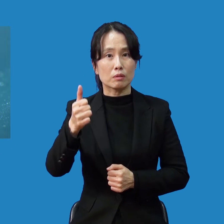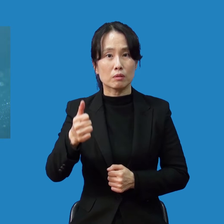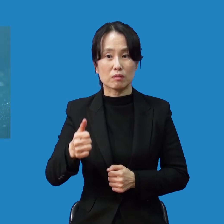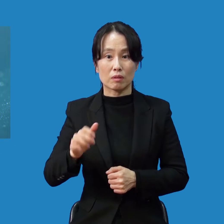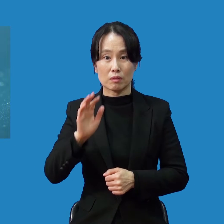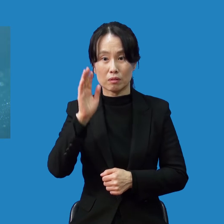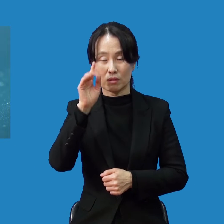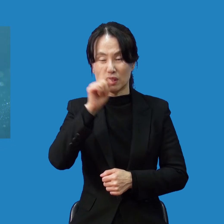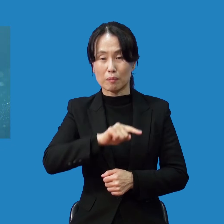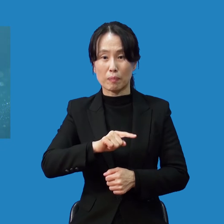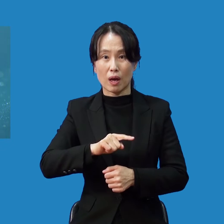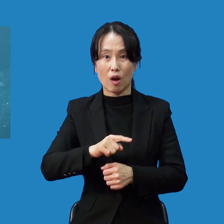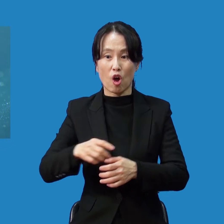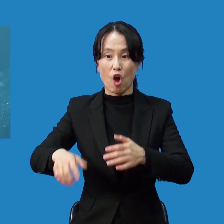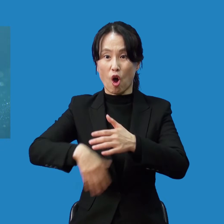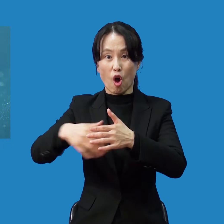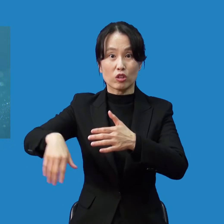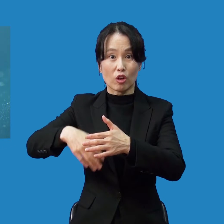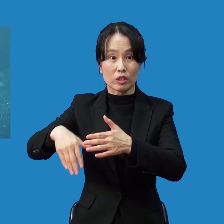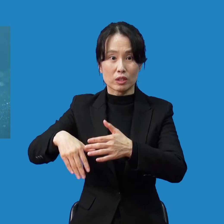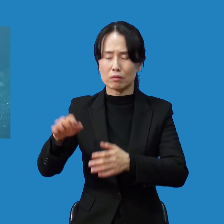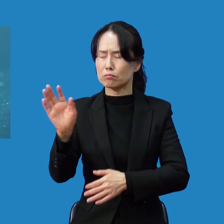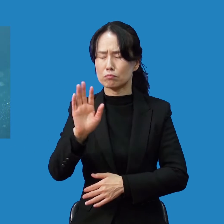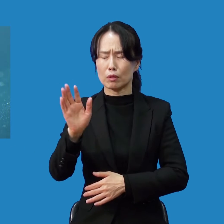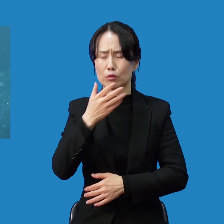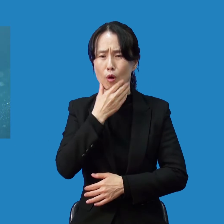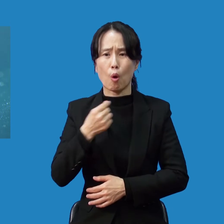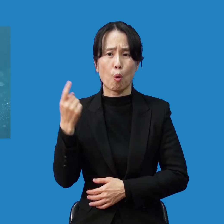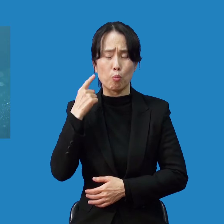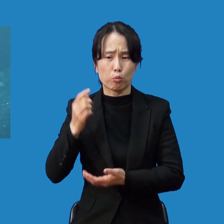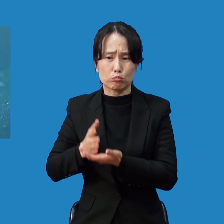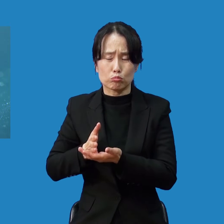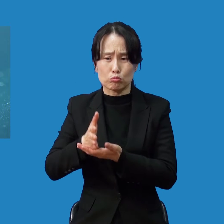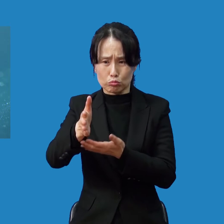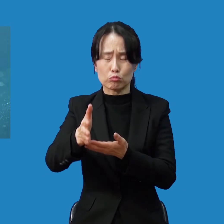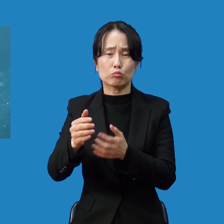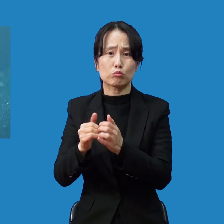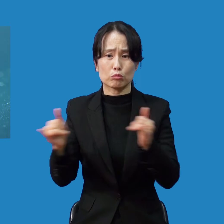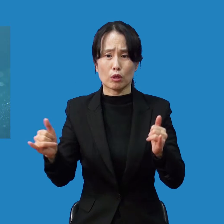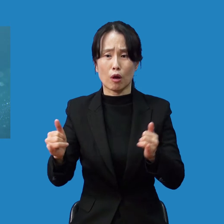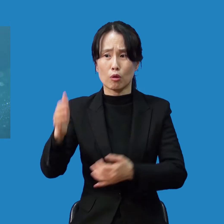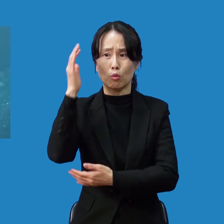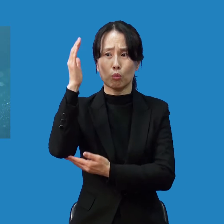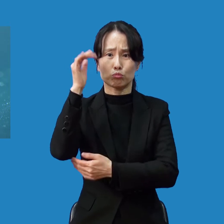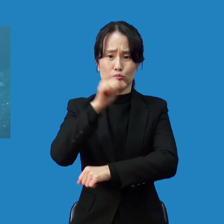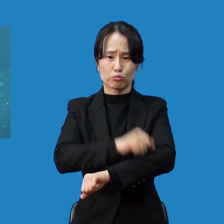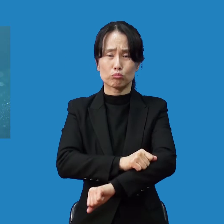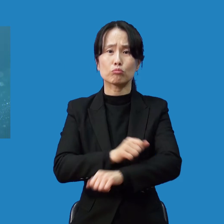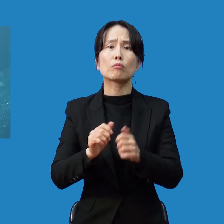날라리들이냐? 아닙니다. 다 복음주의자들이고 또 부흥사들입니다.